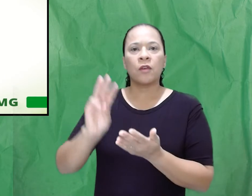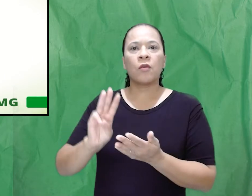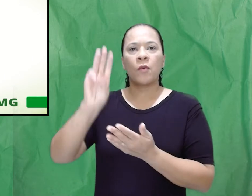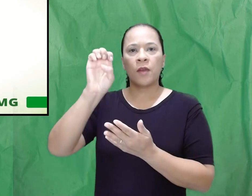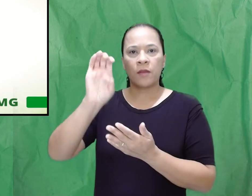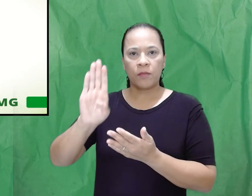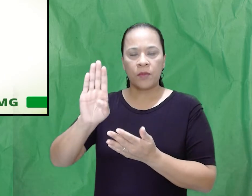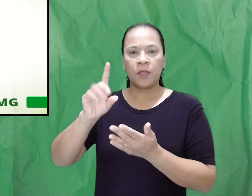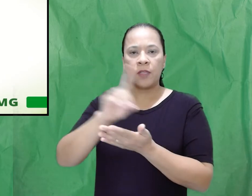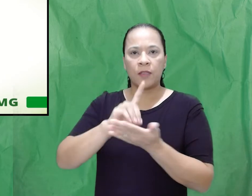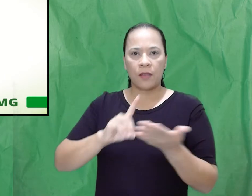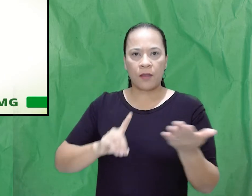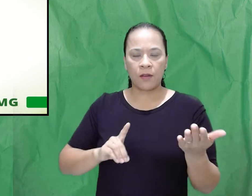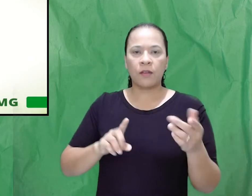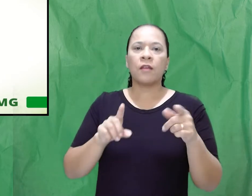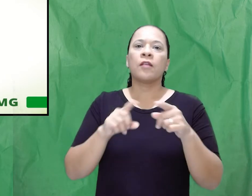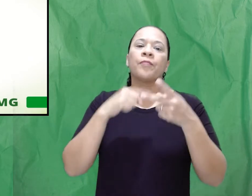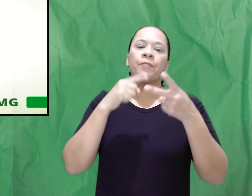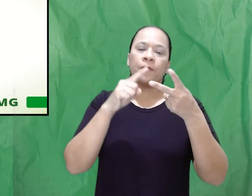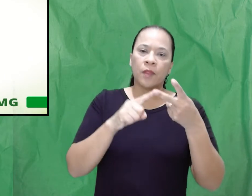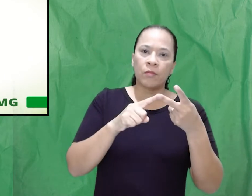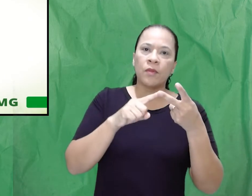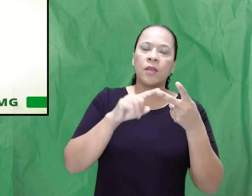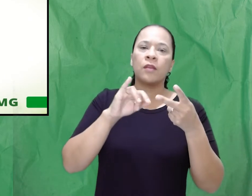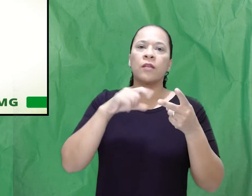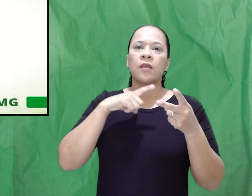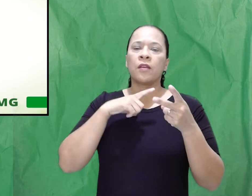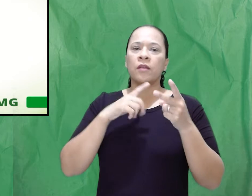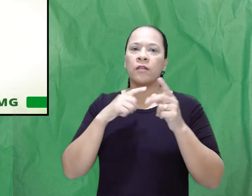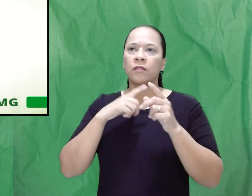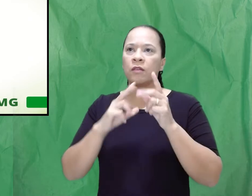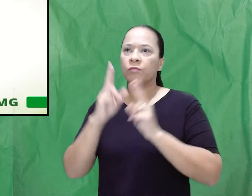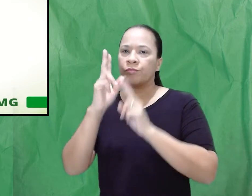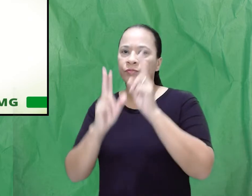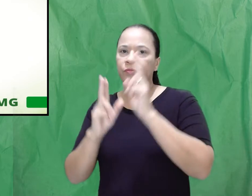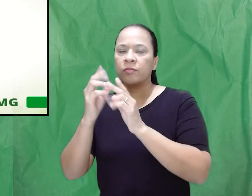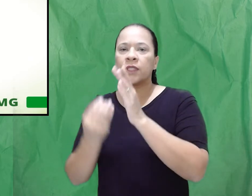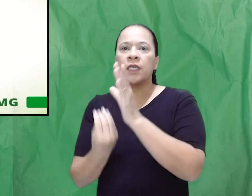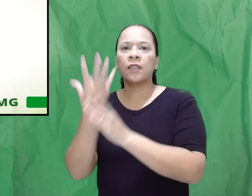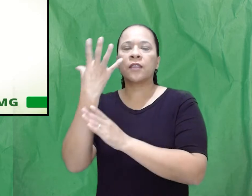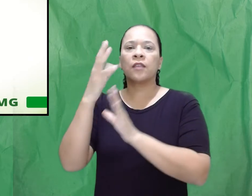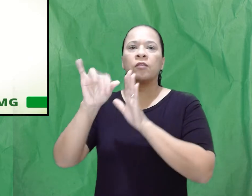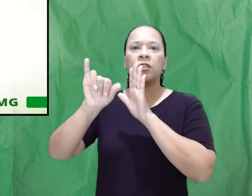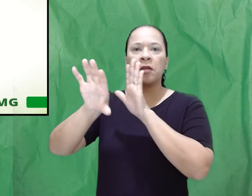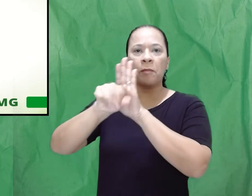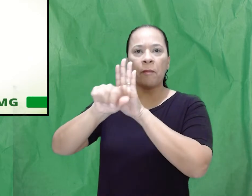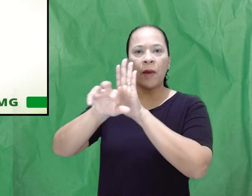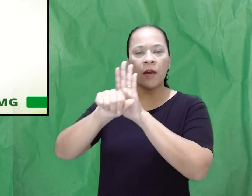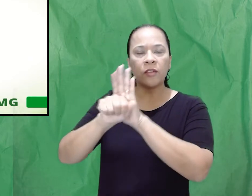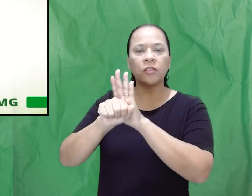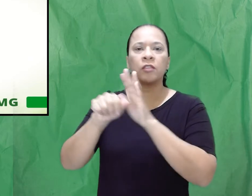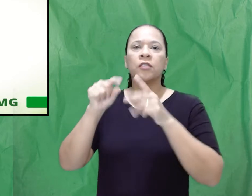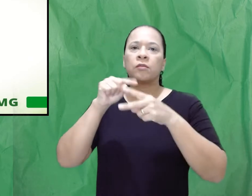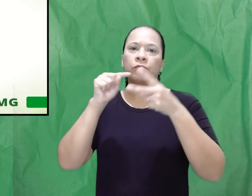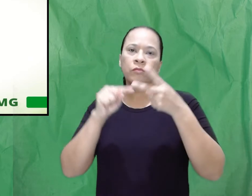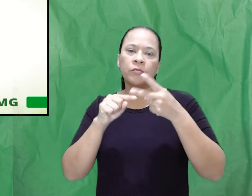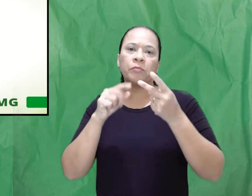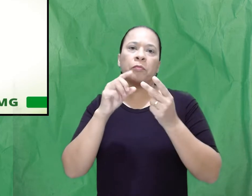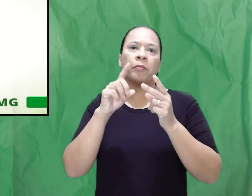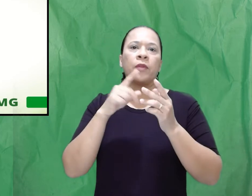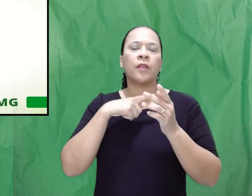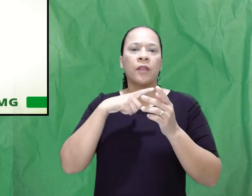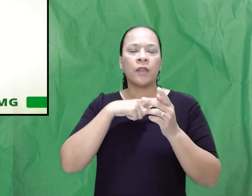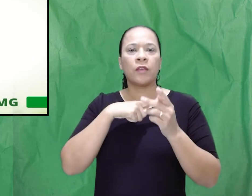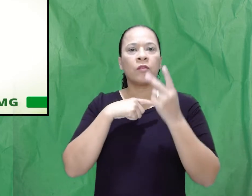também edição e criação de imagem utilizando 2 programas populares e gratuitos. Vou